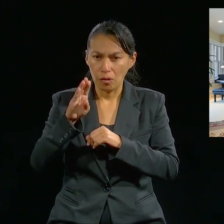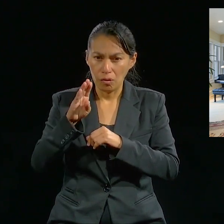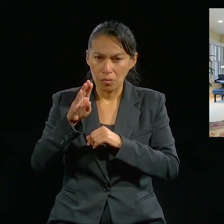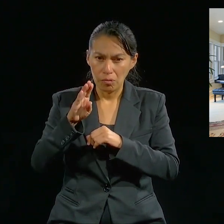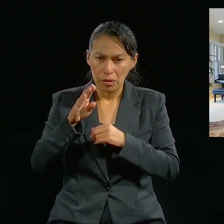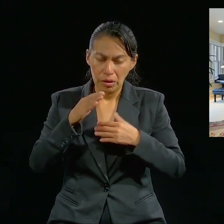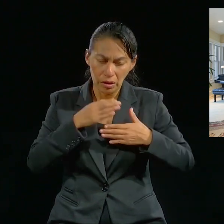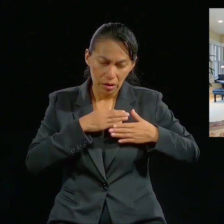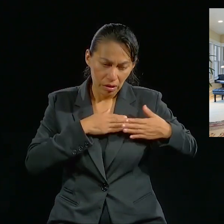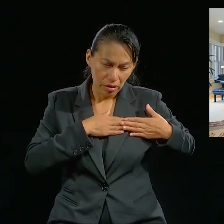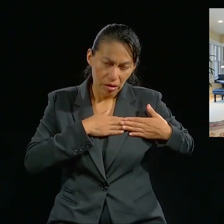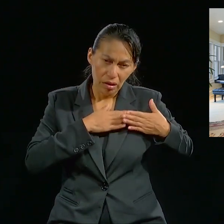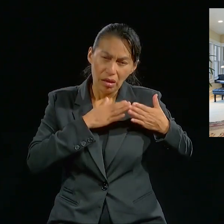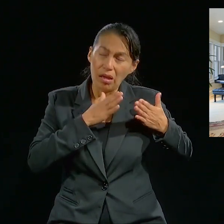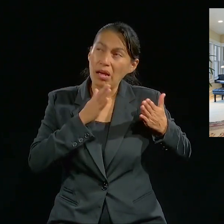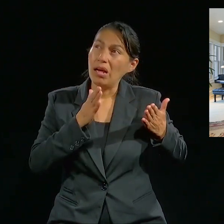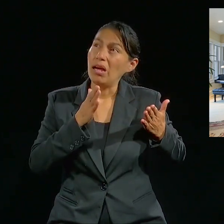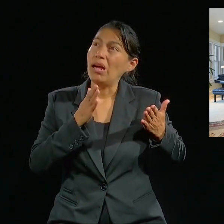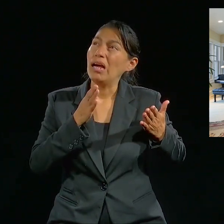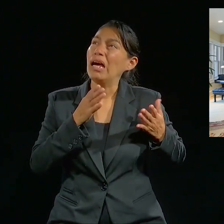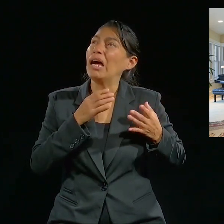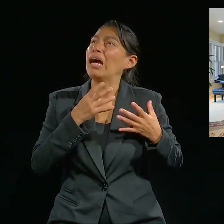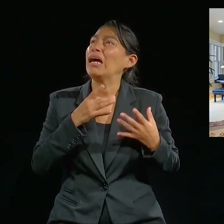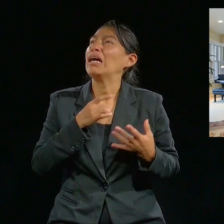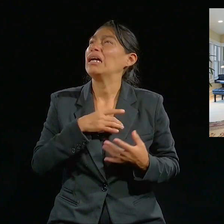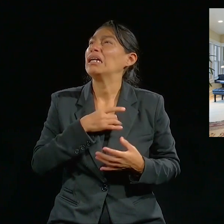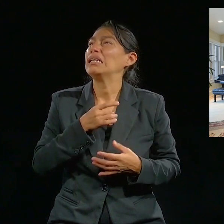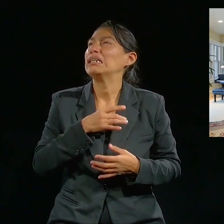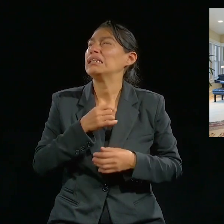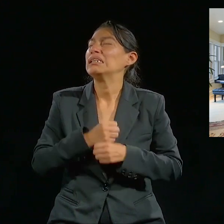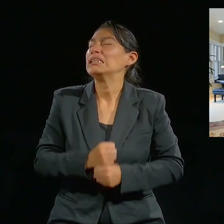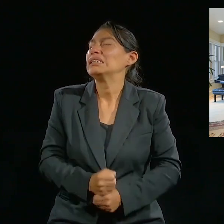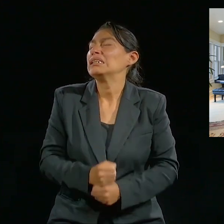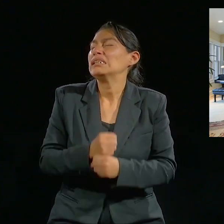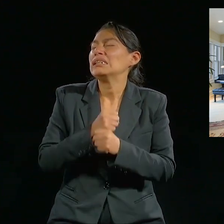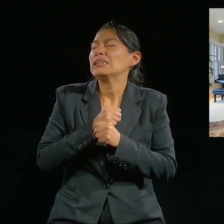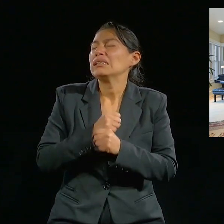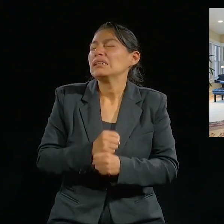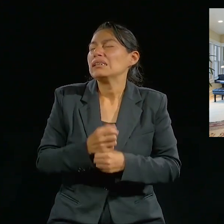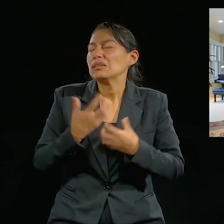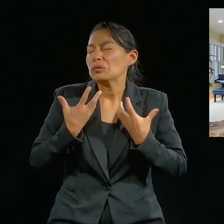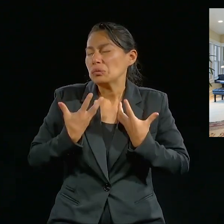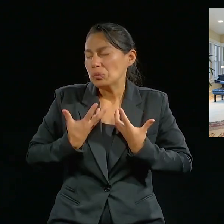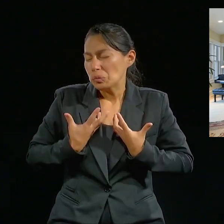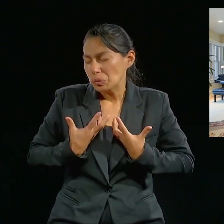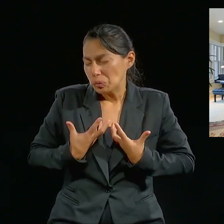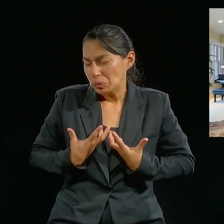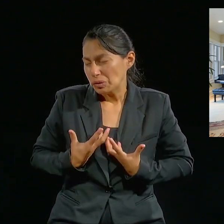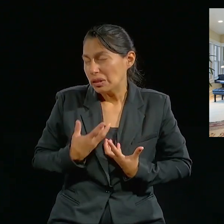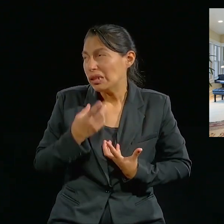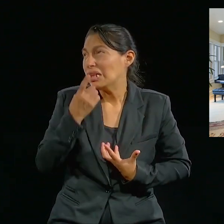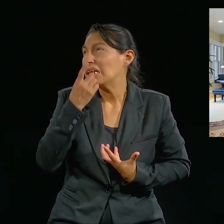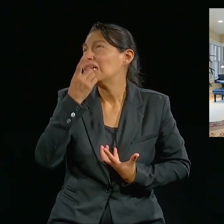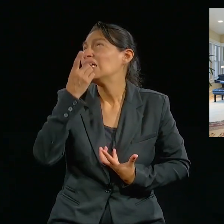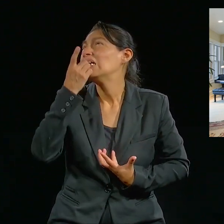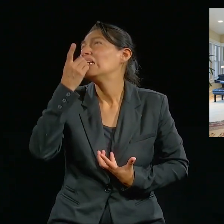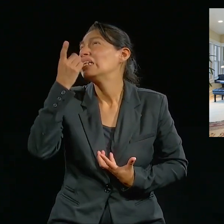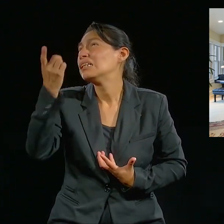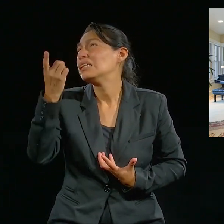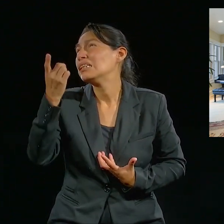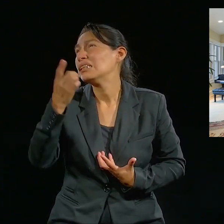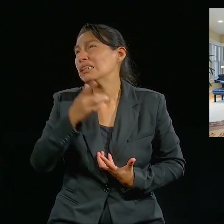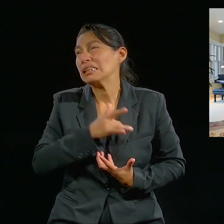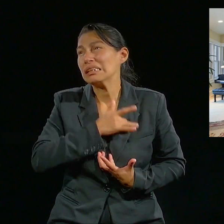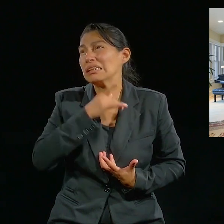dolor y era sincero en lo que sentía y en lo que creía que estaba sucediendo y a pesar de